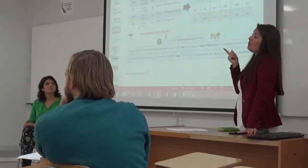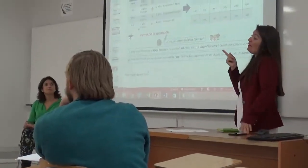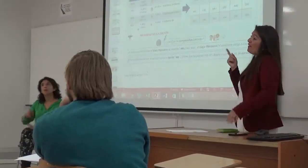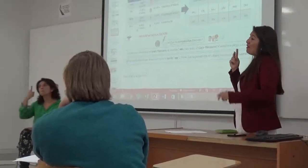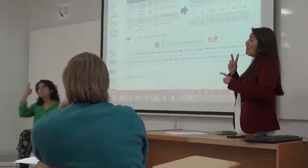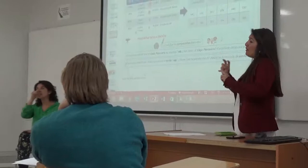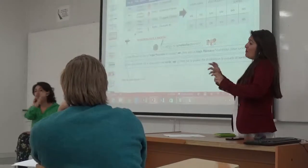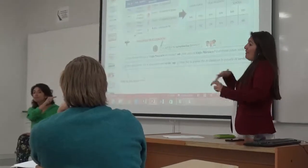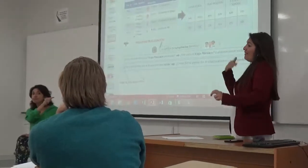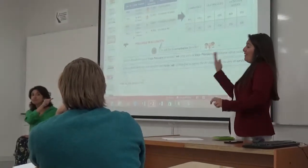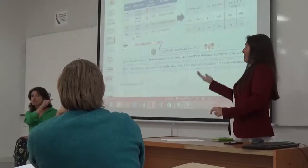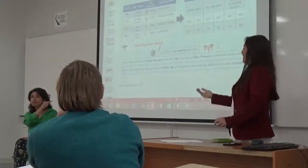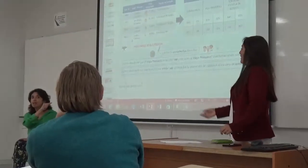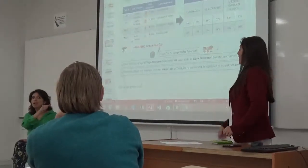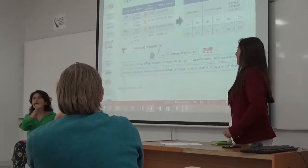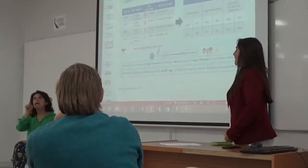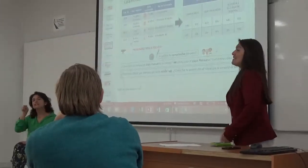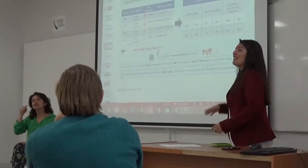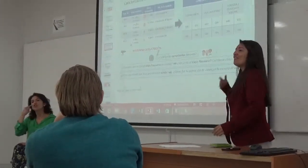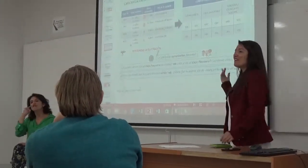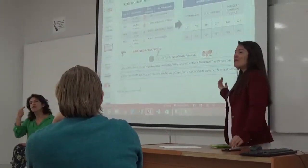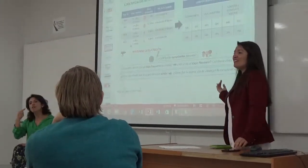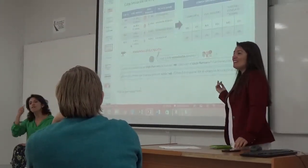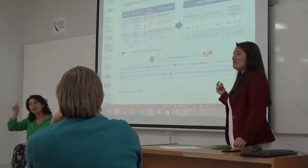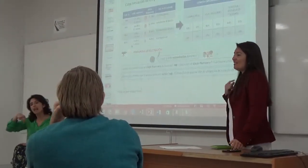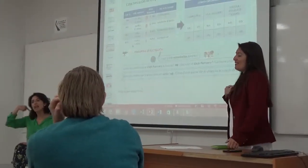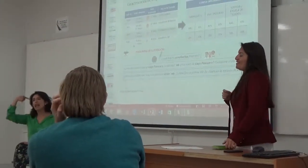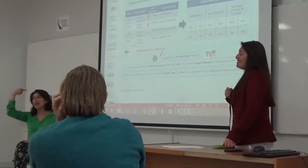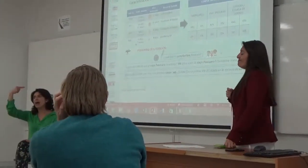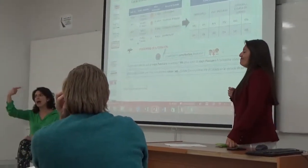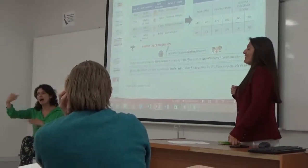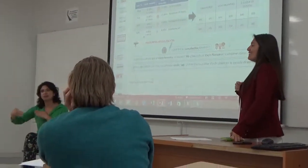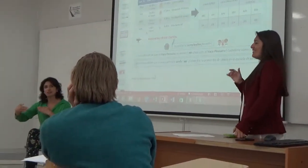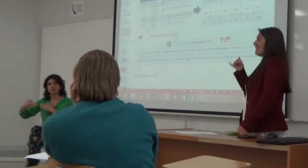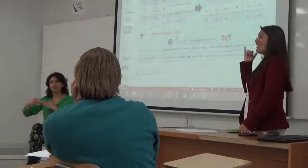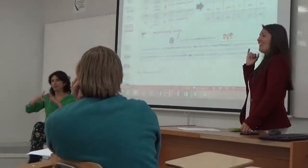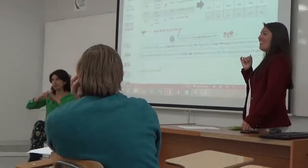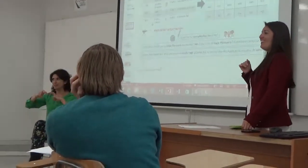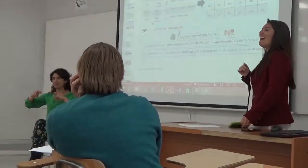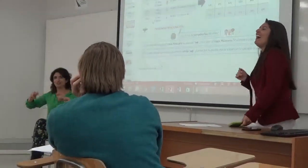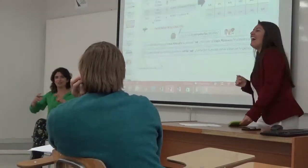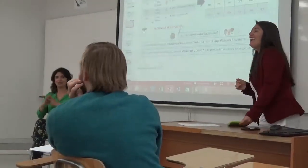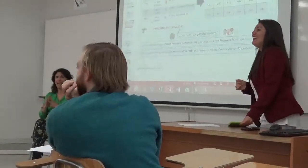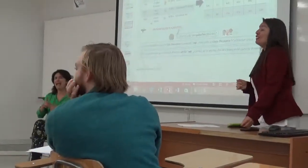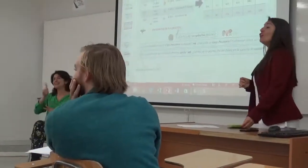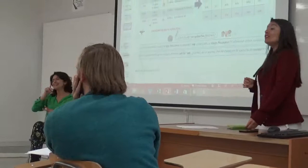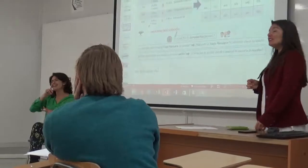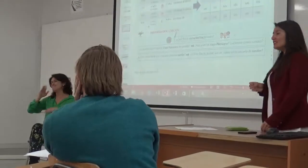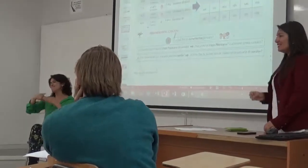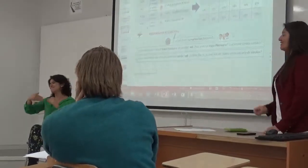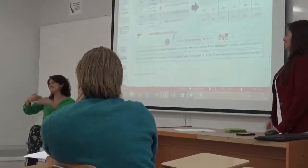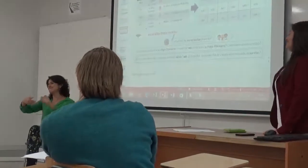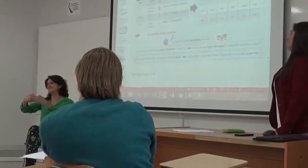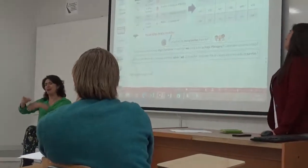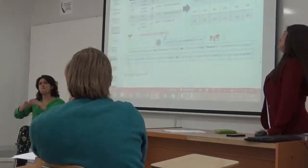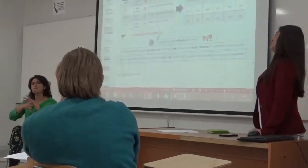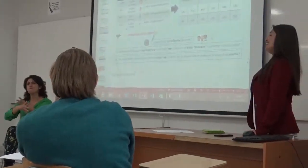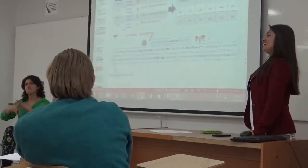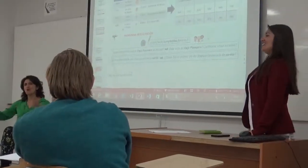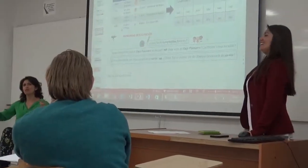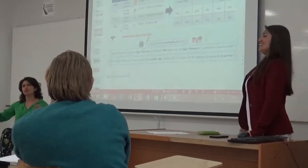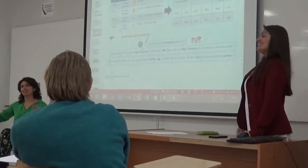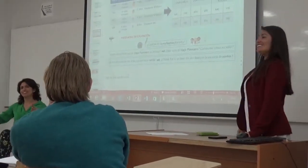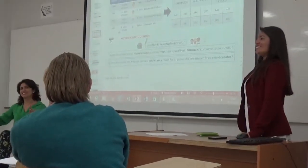eso lo vamos a ver a lo mejor en la siguiente etapa de este investigación. Bien entendido, ¿ah? No, sí, toda la